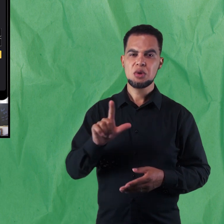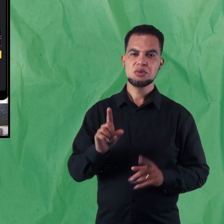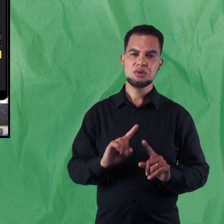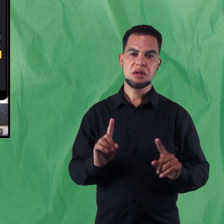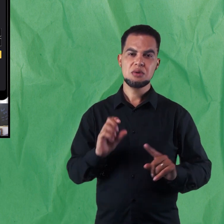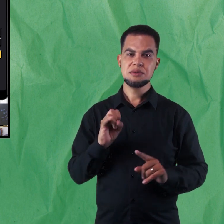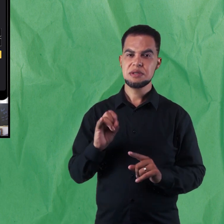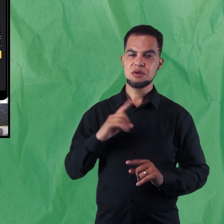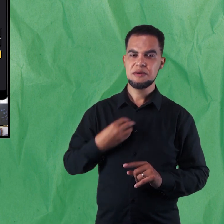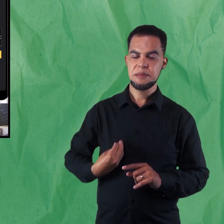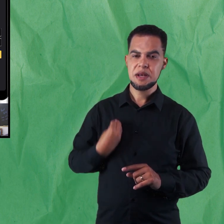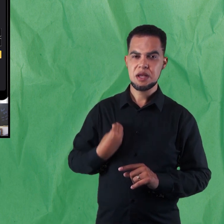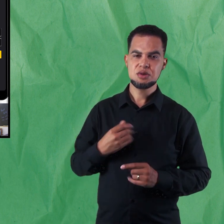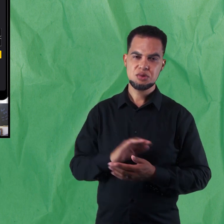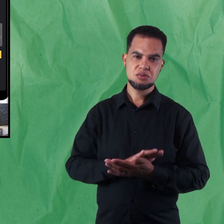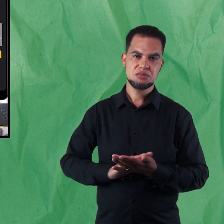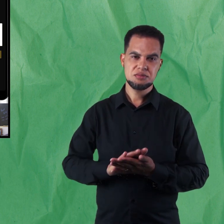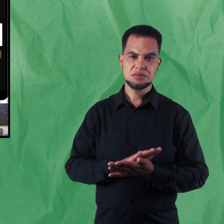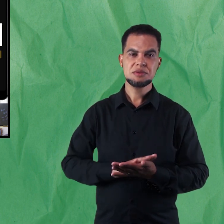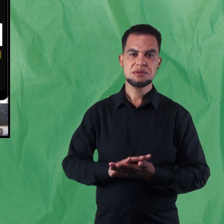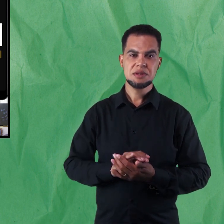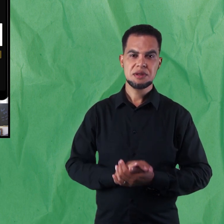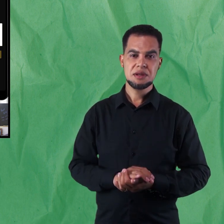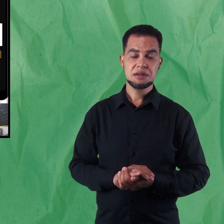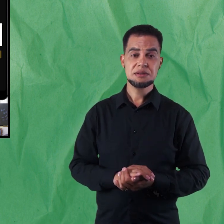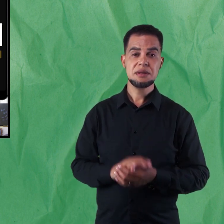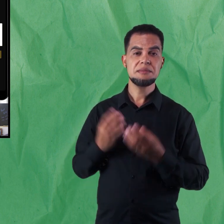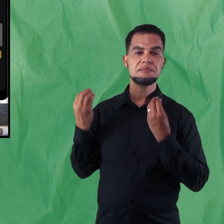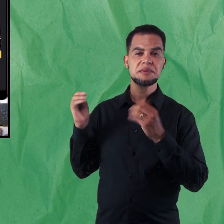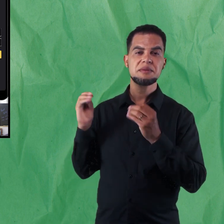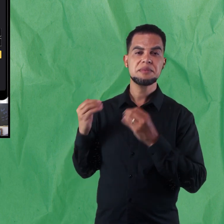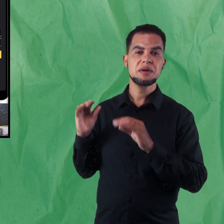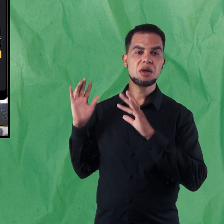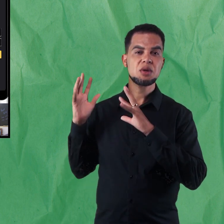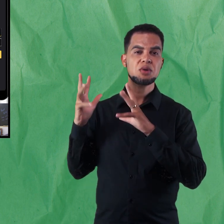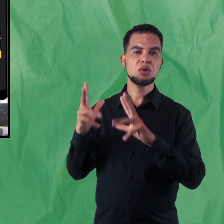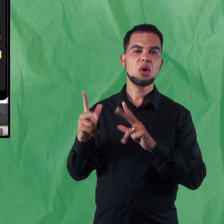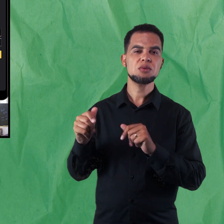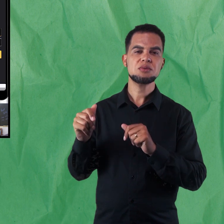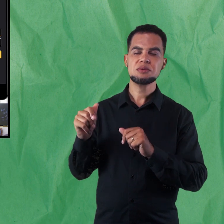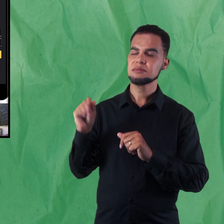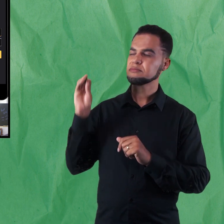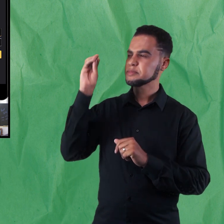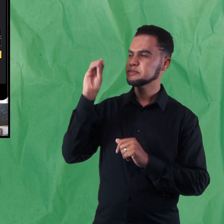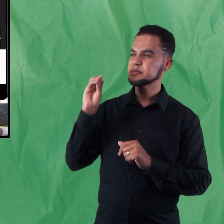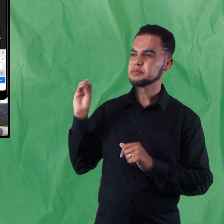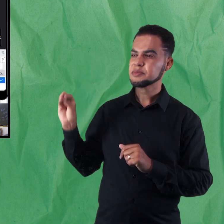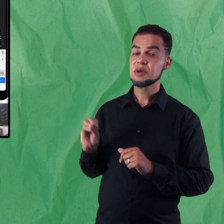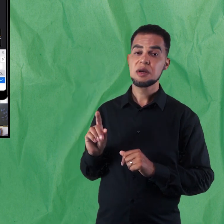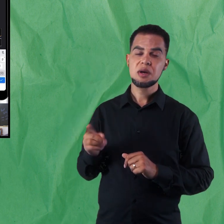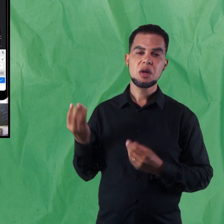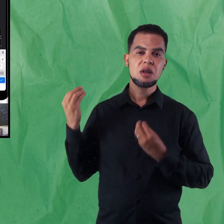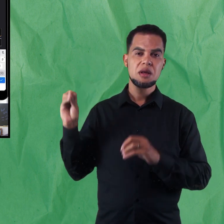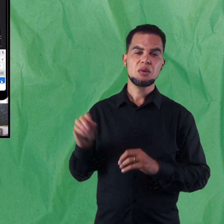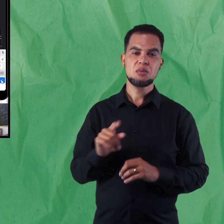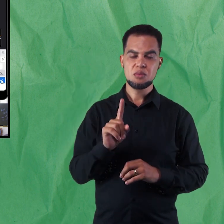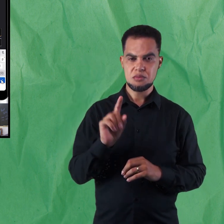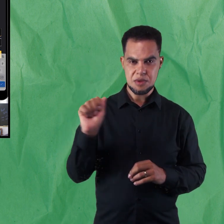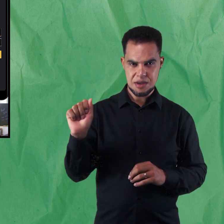Se eu não tiver preenchido nada, ó. Eu preencha todos os campos, preenche um A aqui